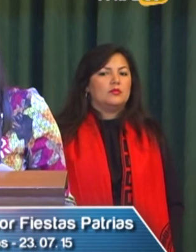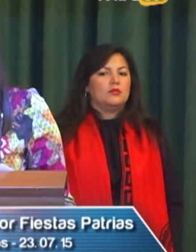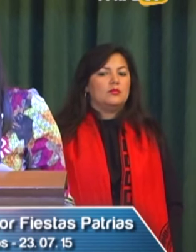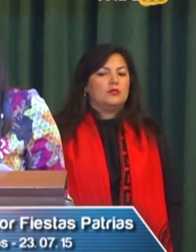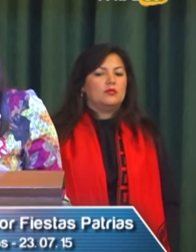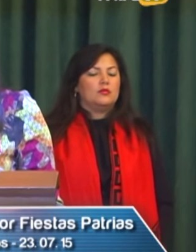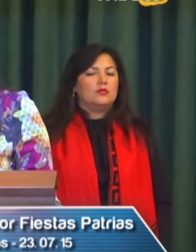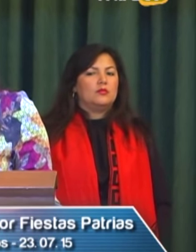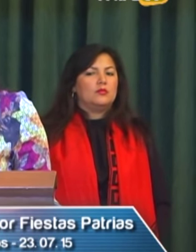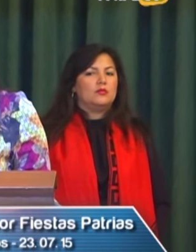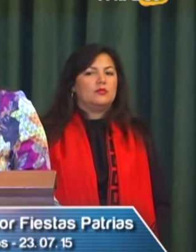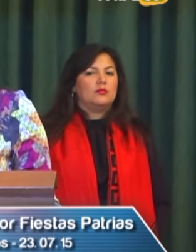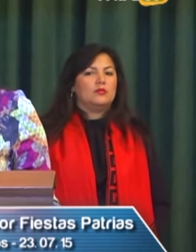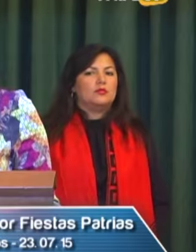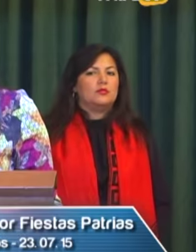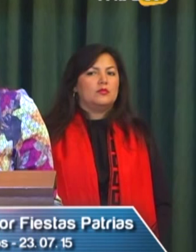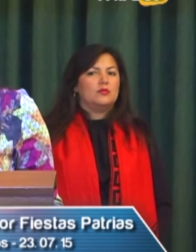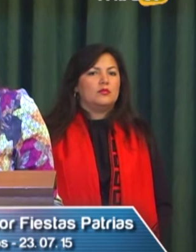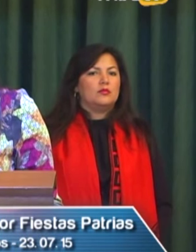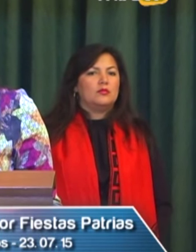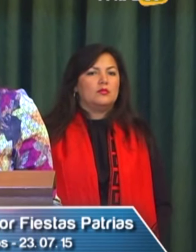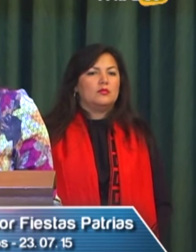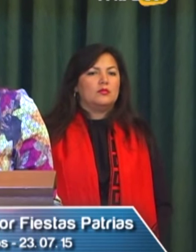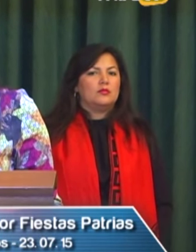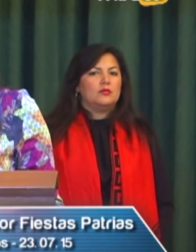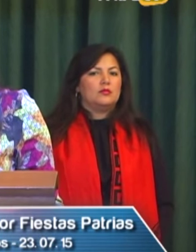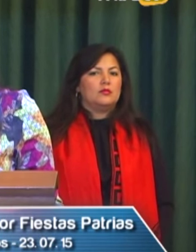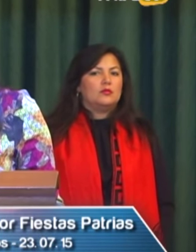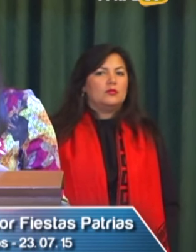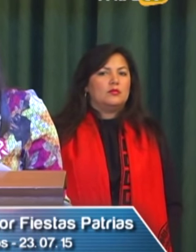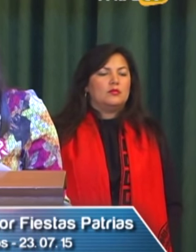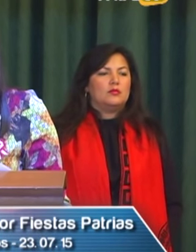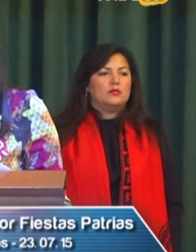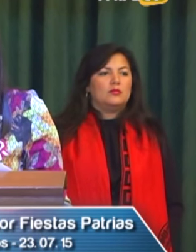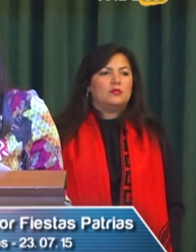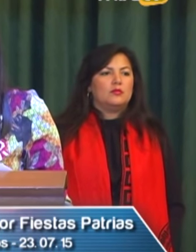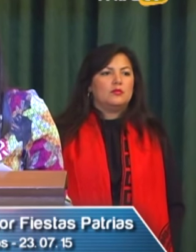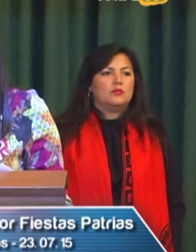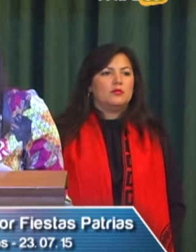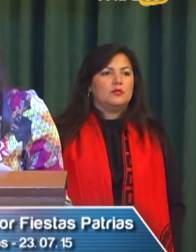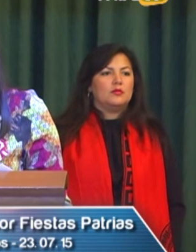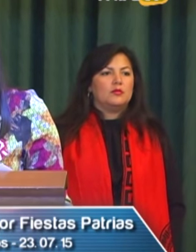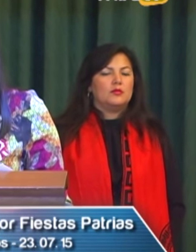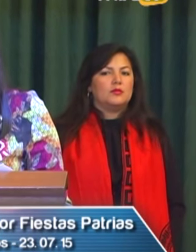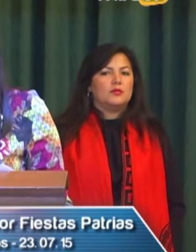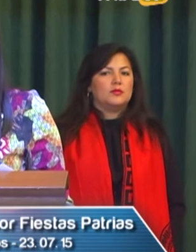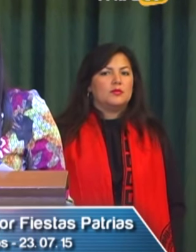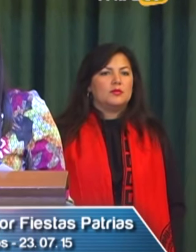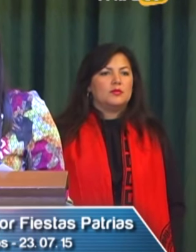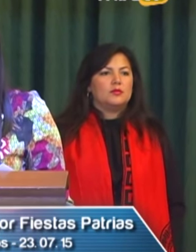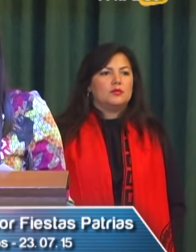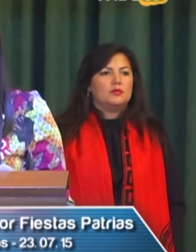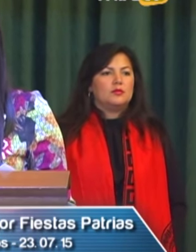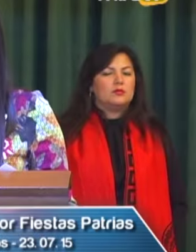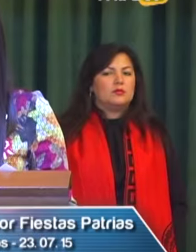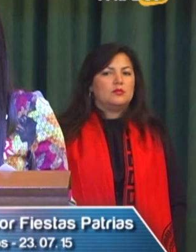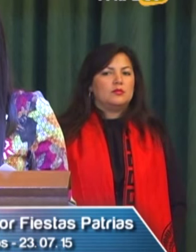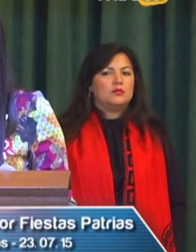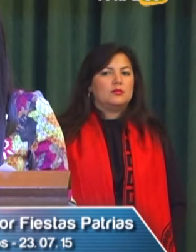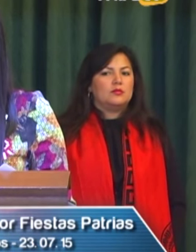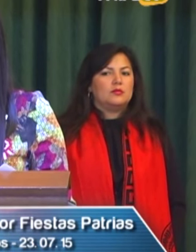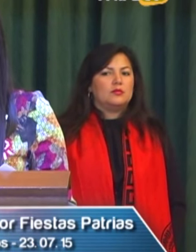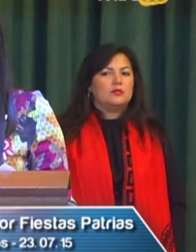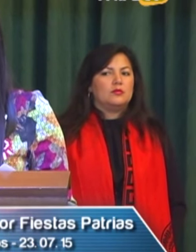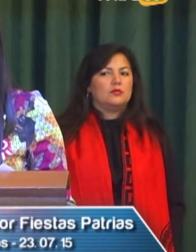del Ilustre Colegio de Abogados de Lima en el periodo de 1985 al 1986. En este colegio